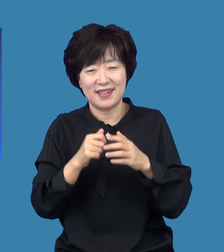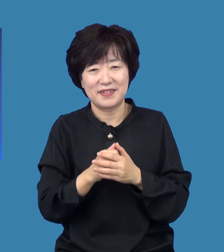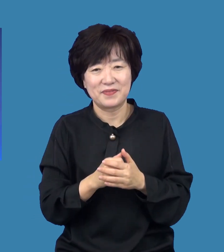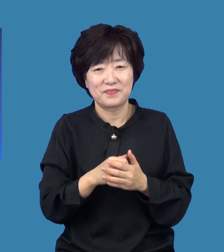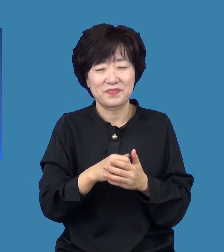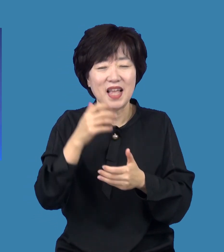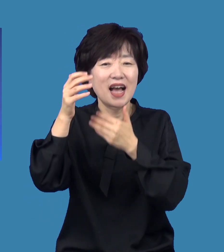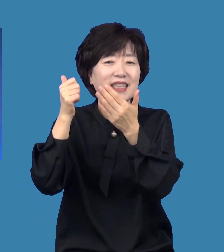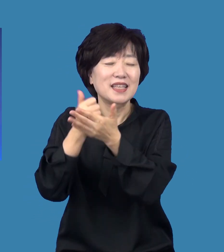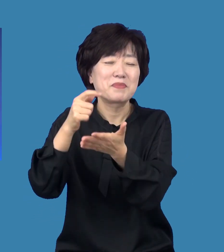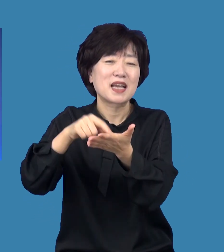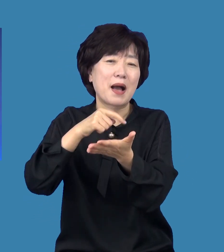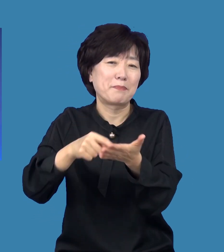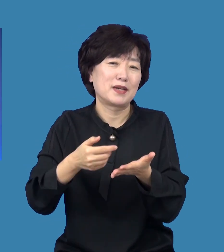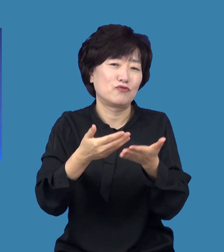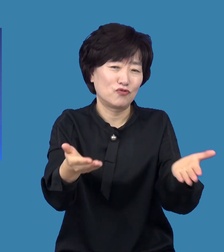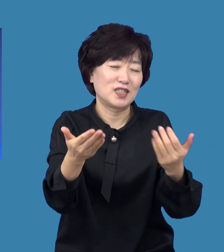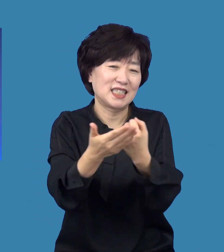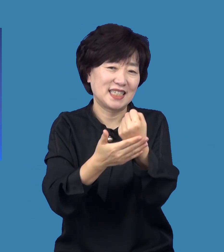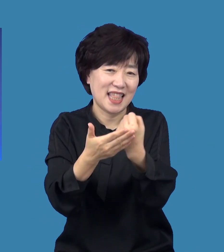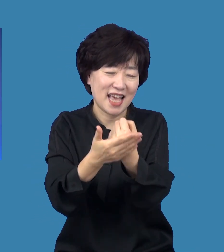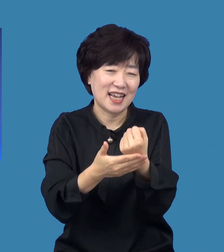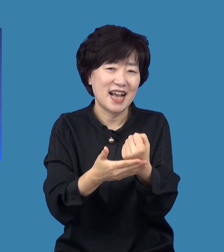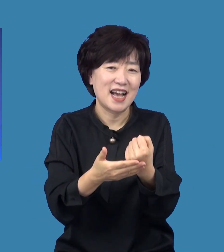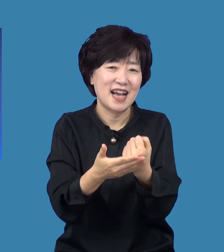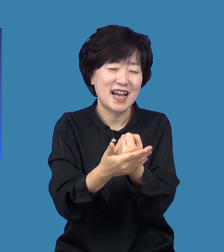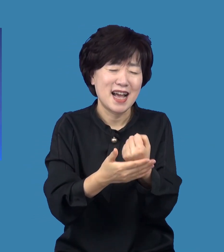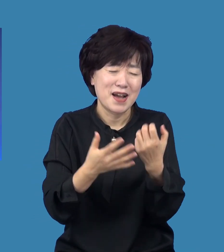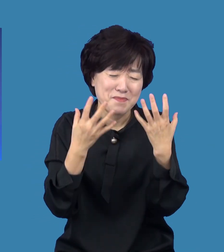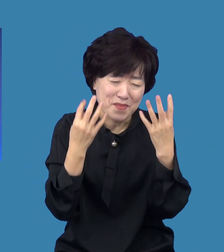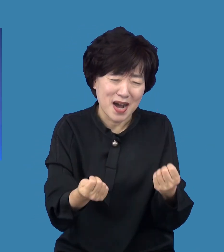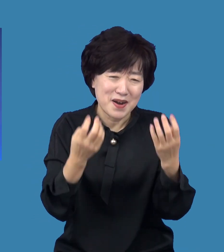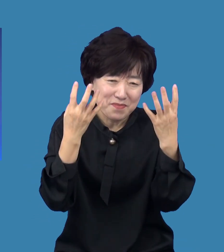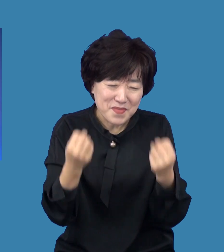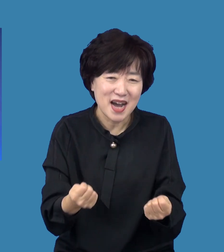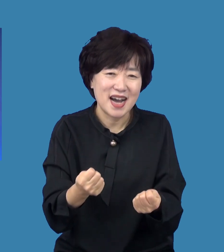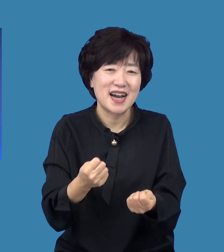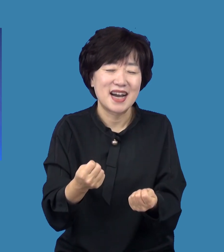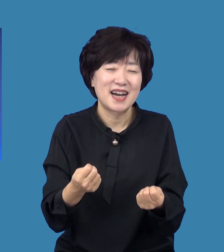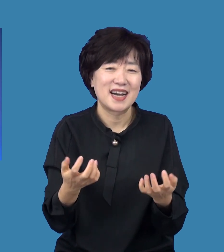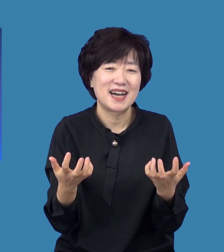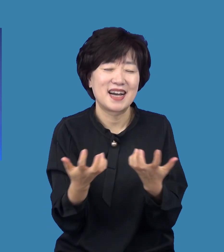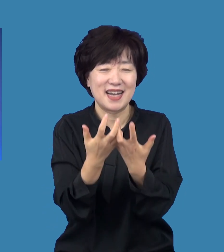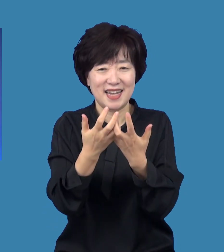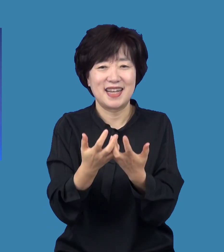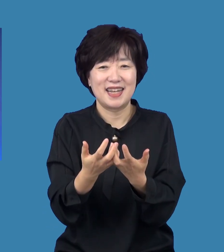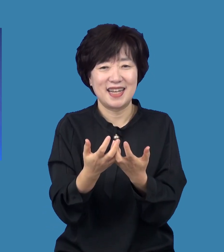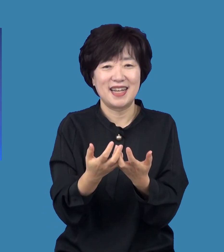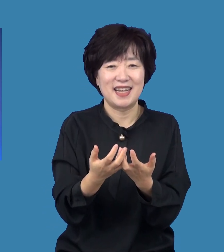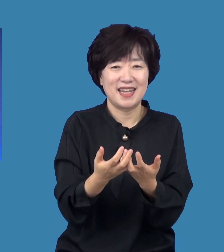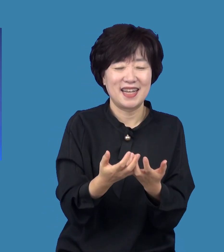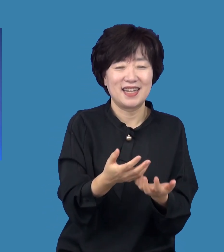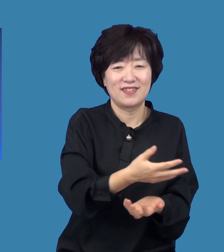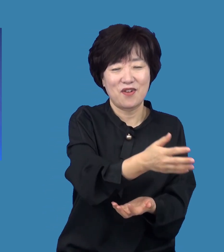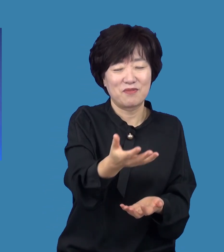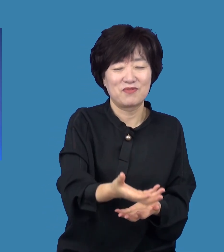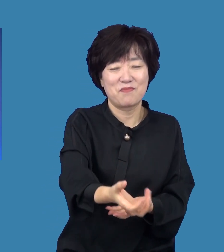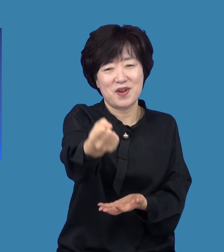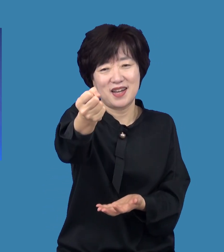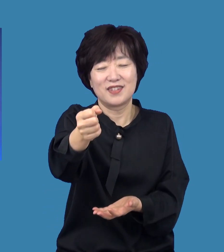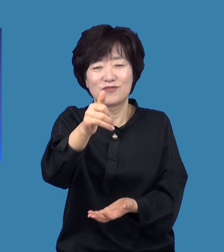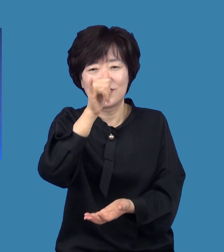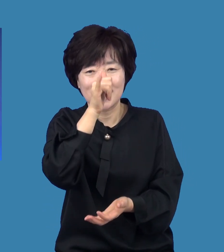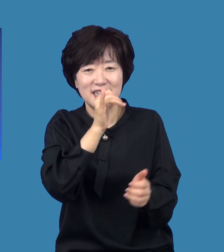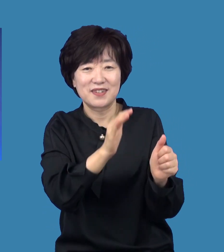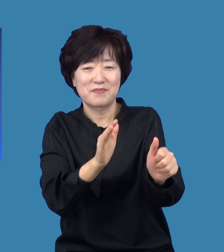갚아주신 하나님의 은혜가 정말 측량할 수 없는 은혜가 물밀듯이 그렇게 덮게 되기를 주의 이름으로